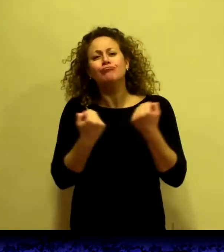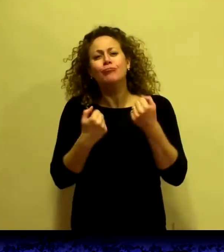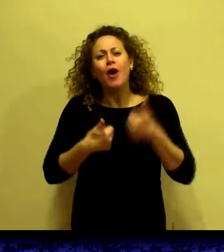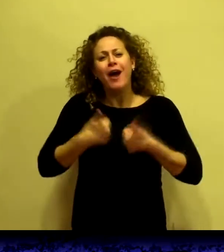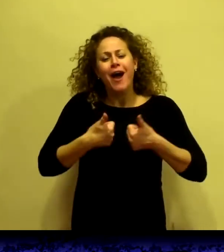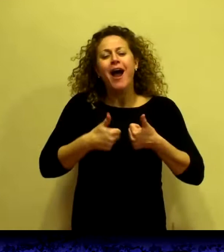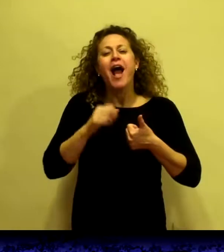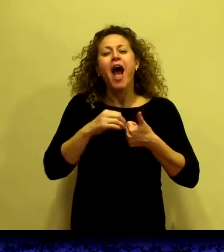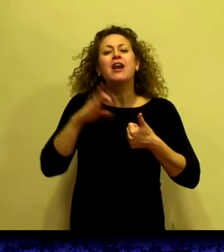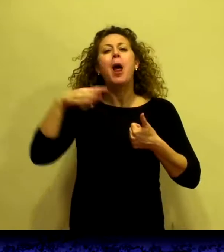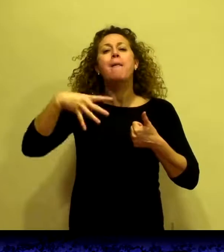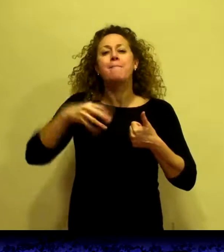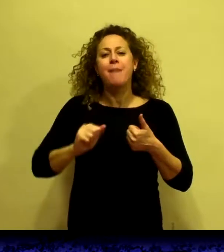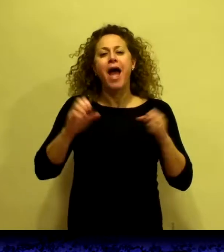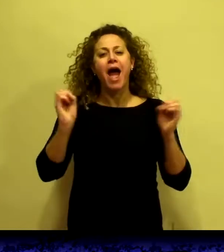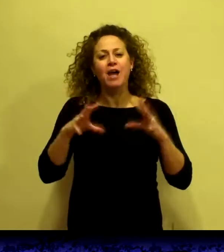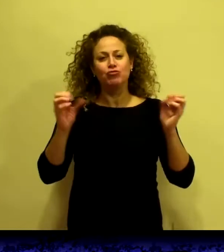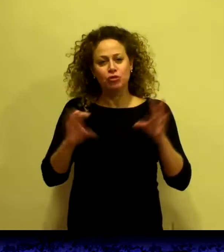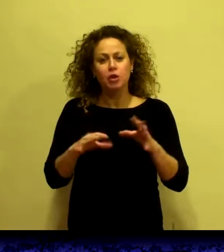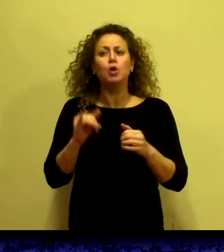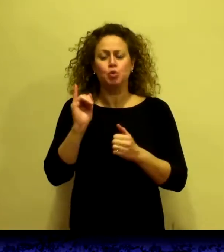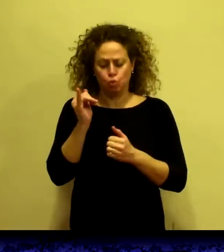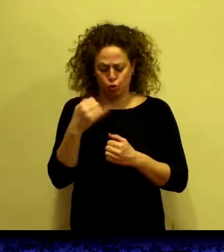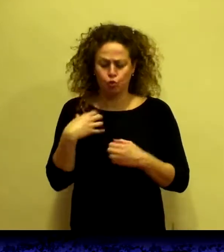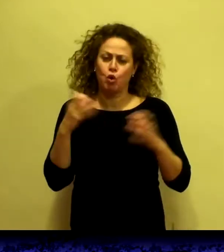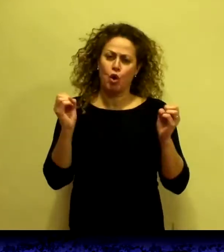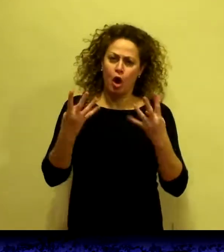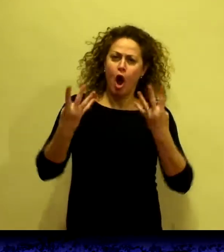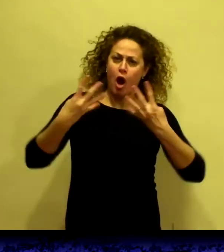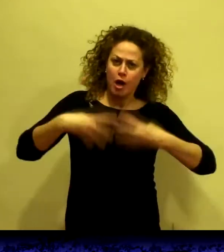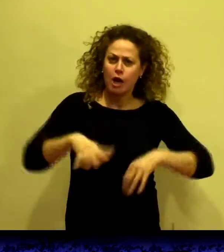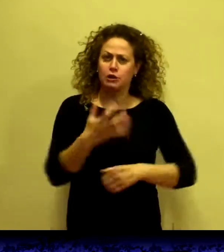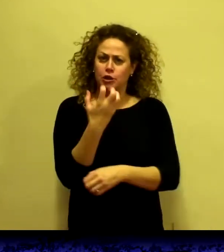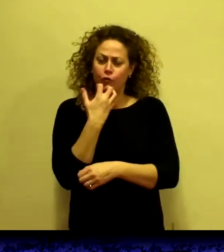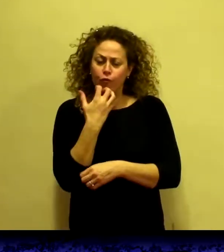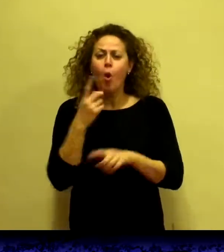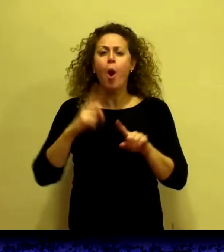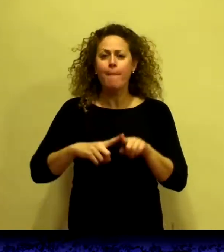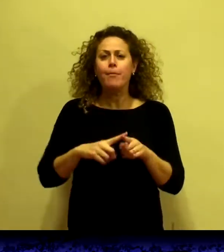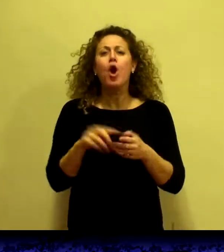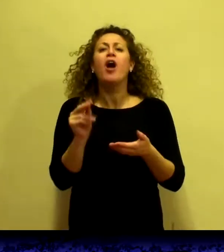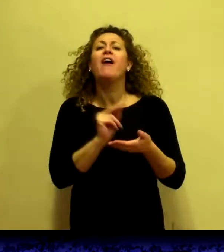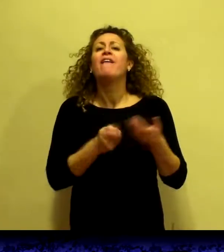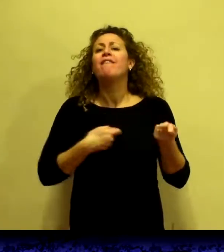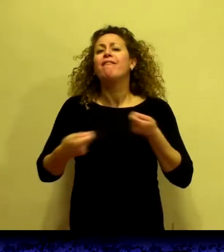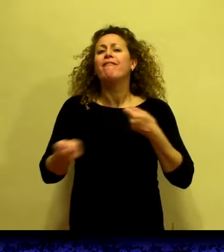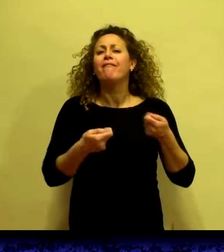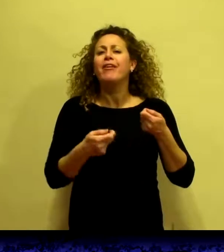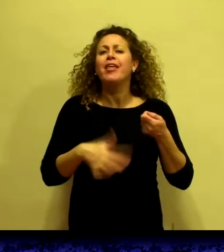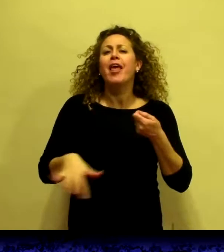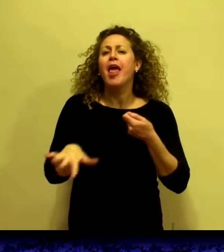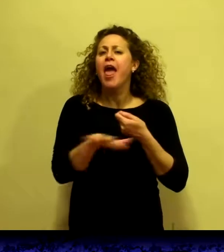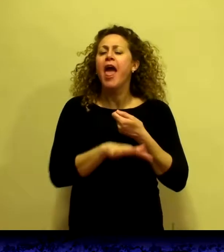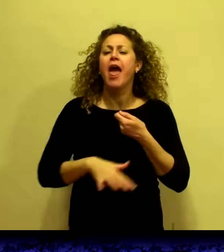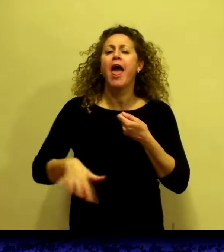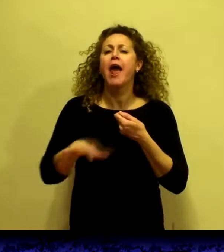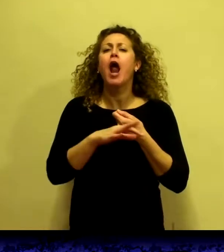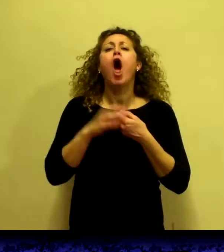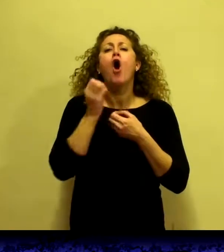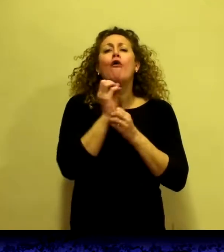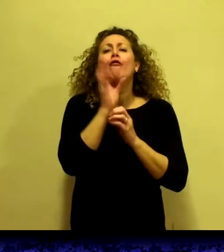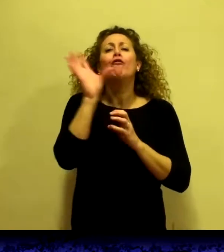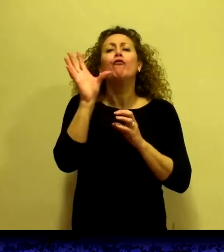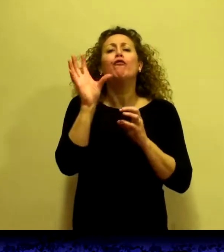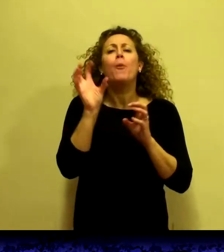Oppure al fumetto? Fiera del fumetto, perché no? Perché no? Vabbè, allora vengo quello, non lo studio. Ma infatti